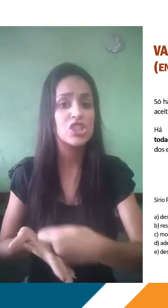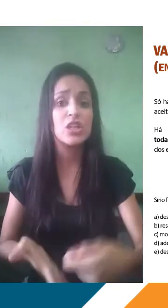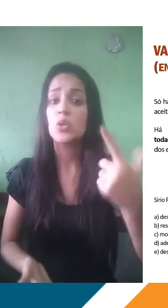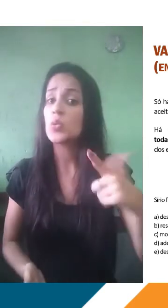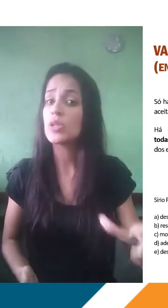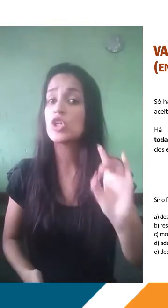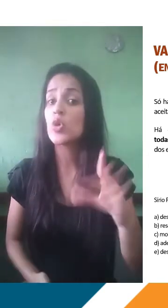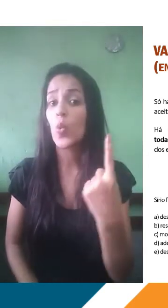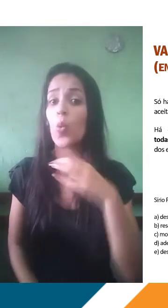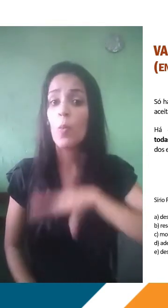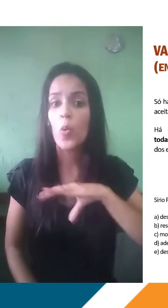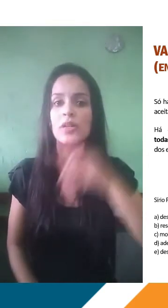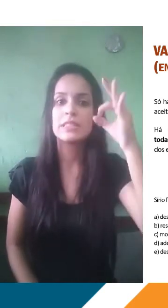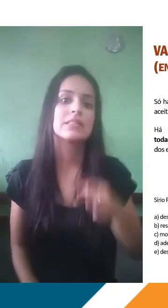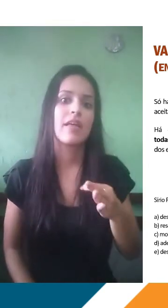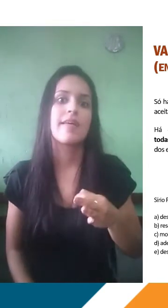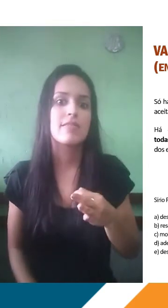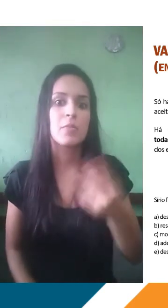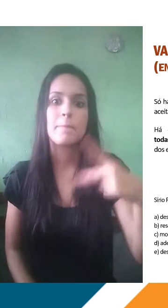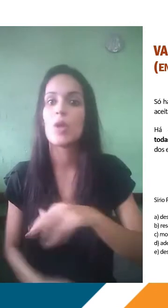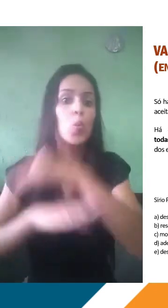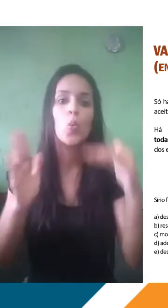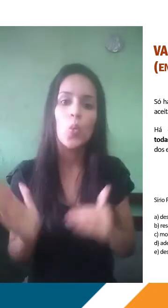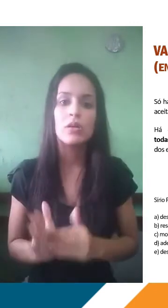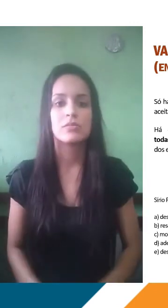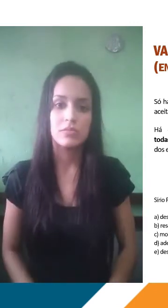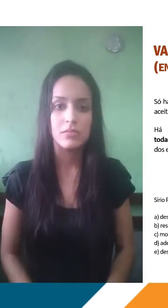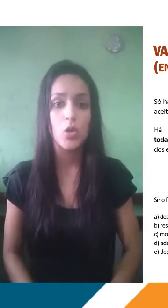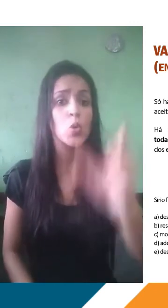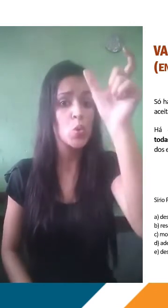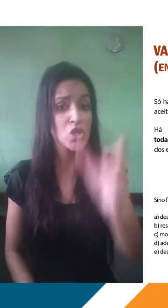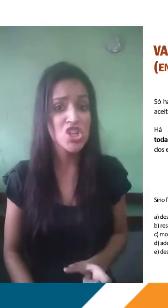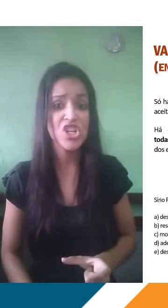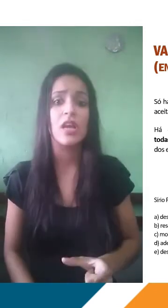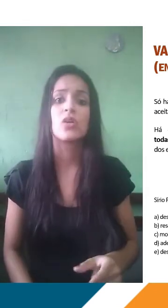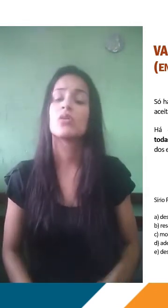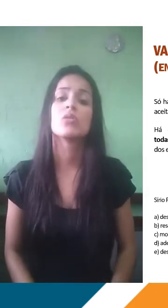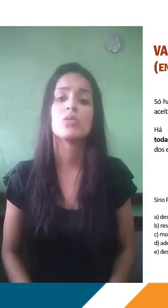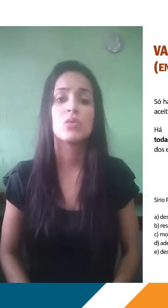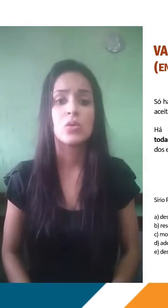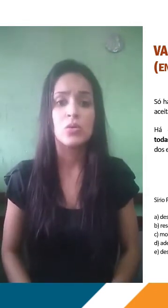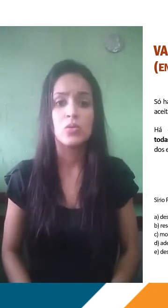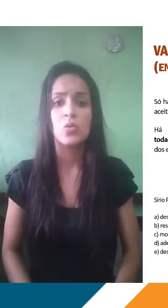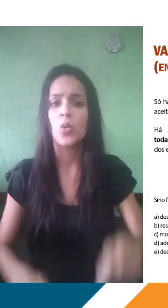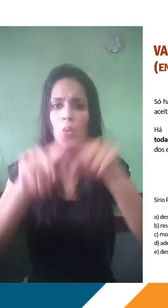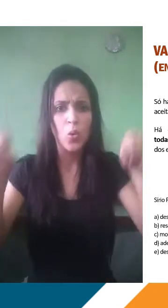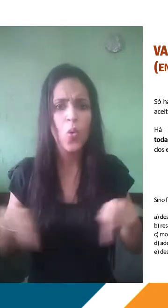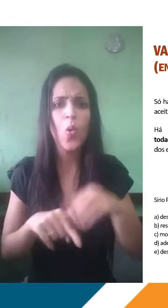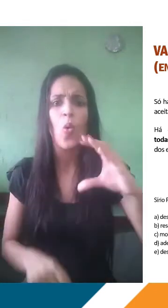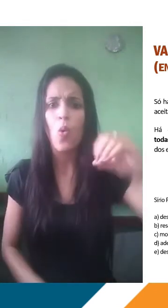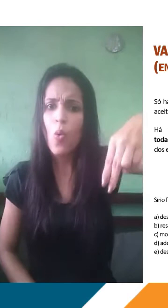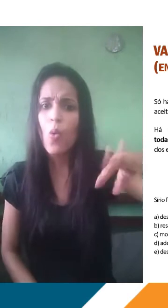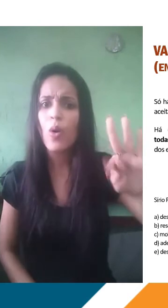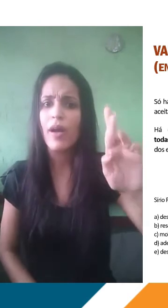correto Que valeria para todas as ocasiões O estilo dos contratos não é o mesmo dos manuais de instrução O